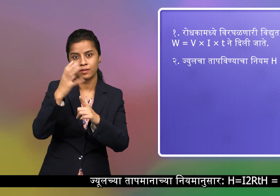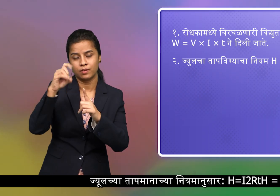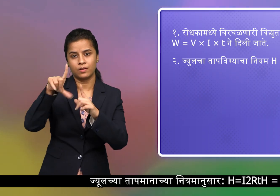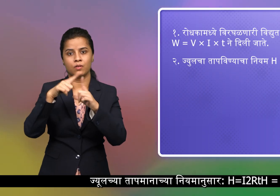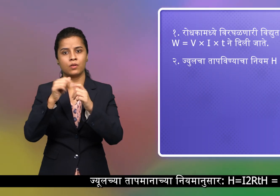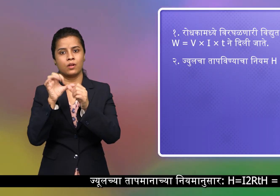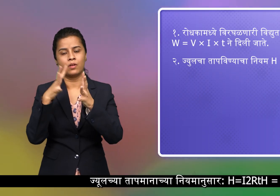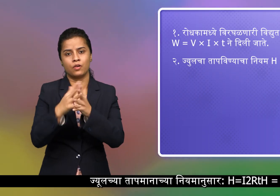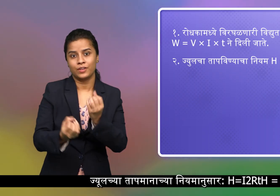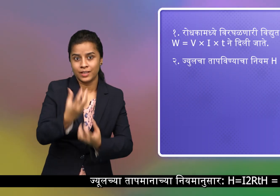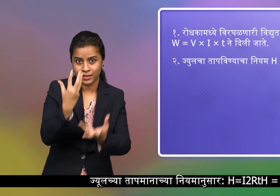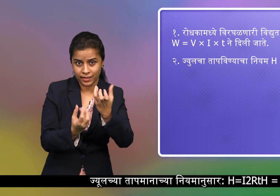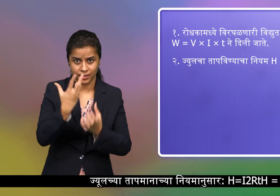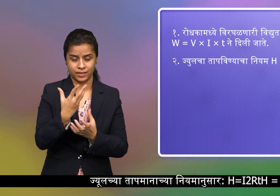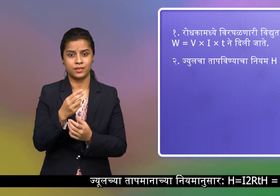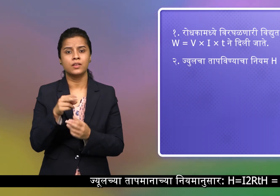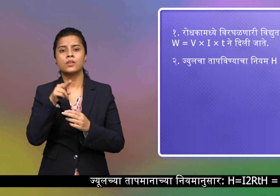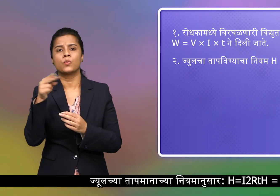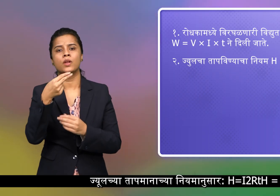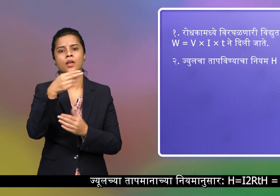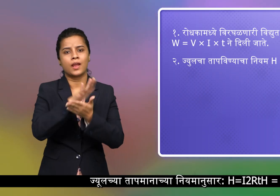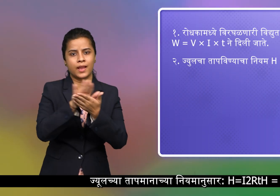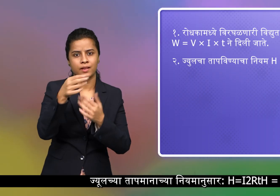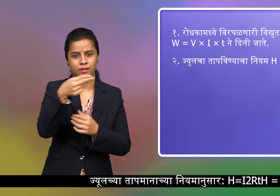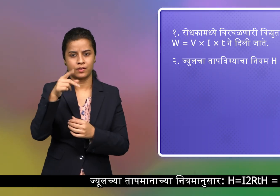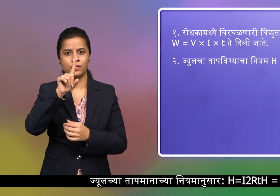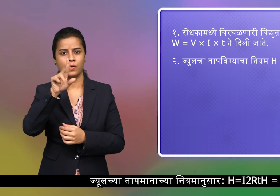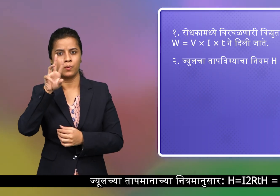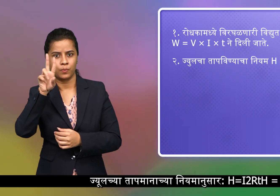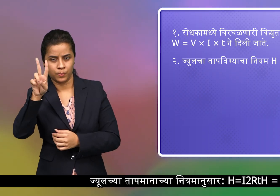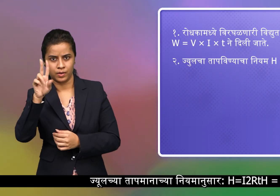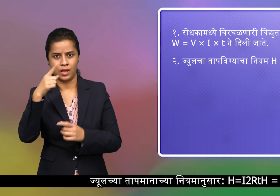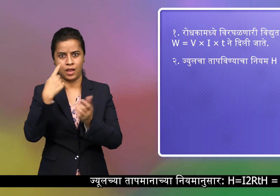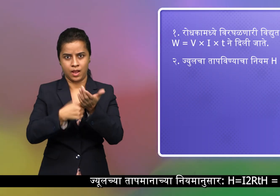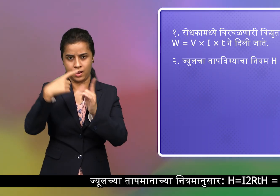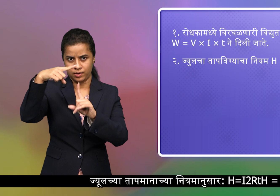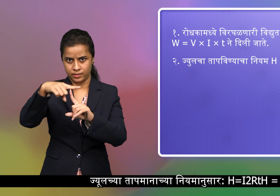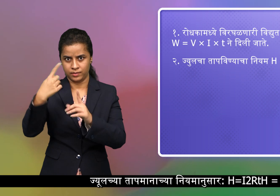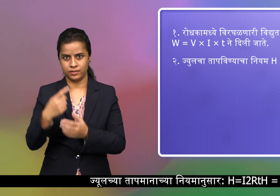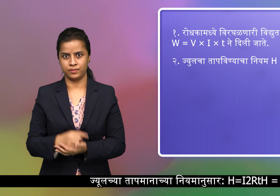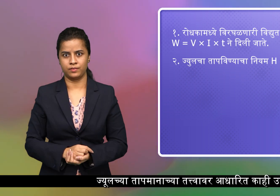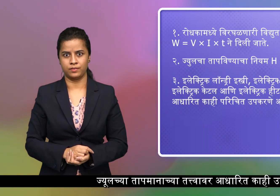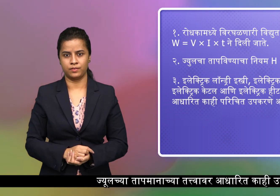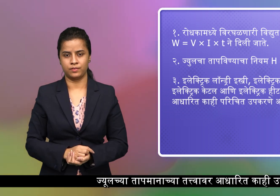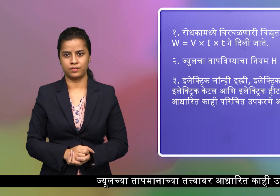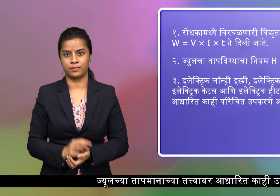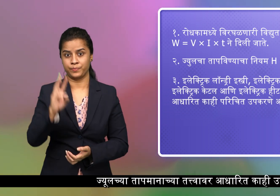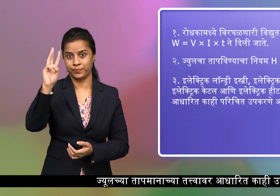नियमानुसार H बरोबर 12 RTH बरोबर 1 कॅरेट 2 RT. जूलच्या तापमानाच्या